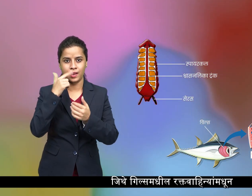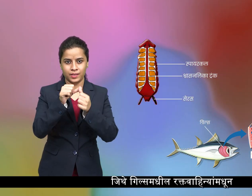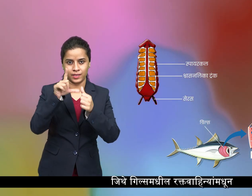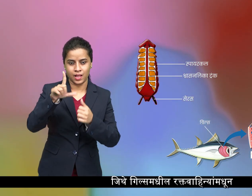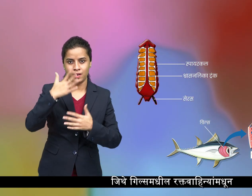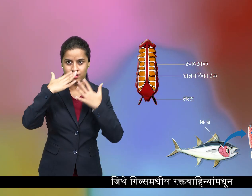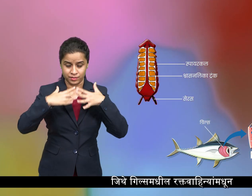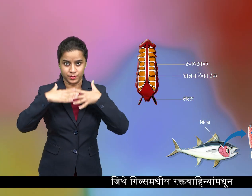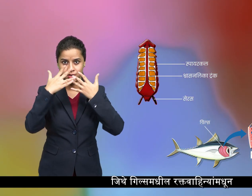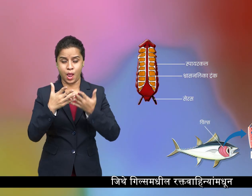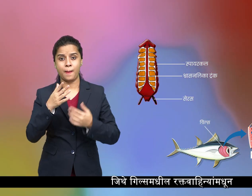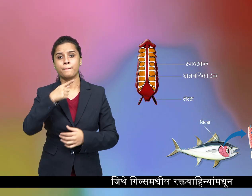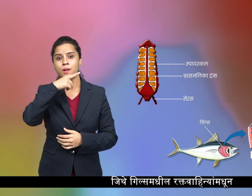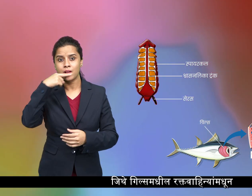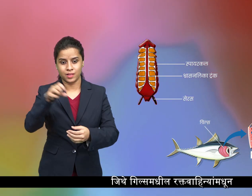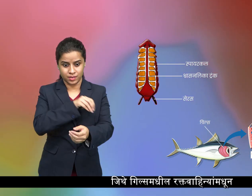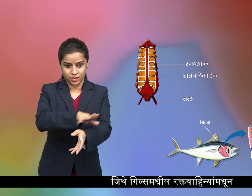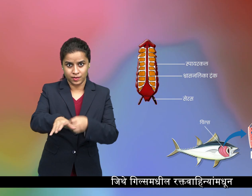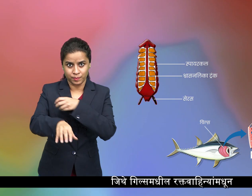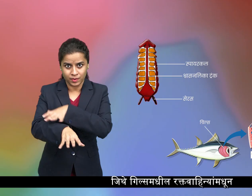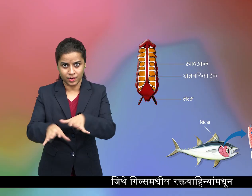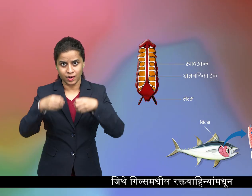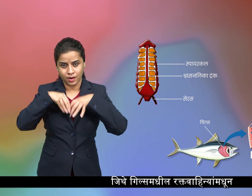जिथे गिल्समध्ये रक्तवाहिन्यांमधून